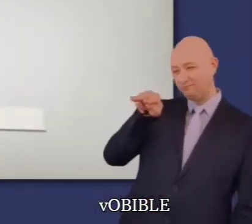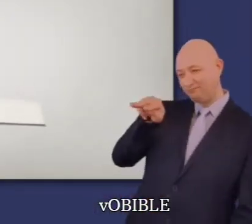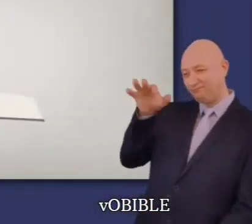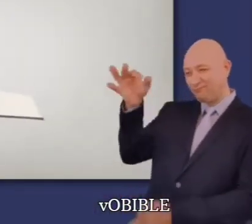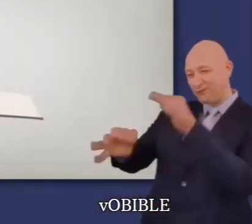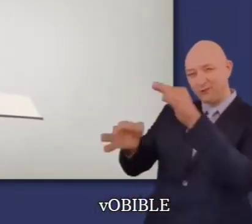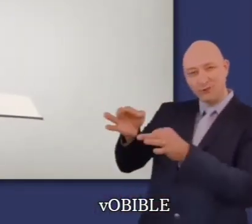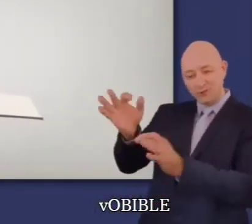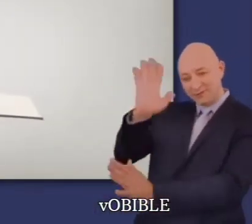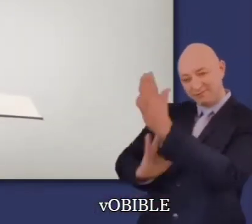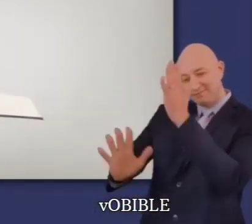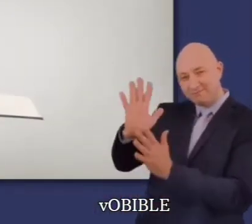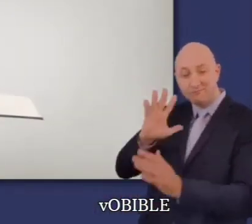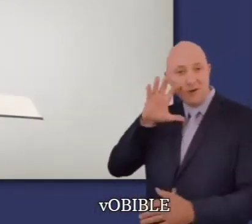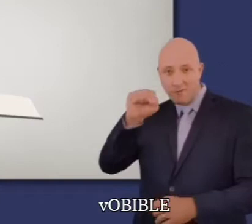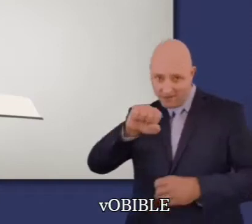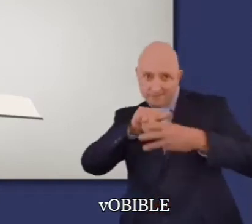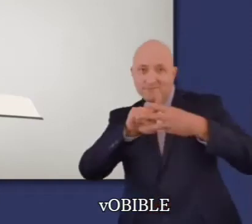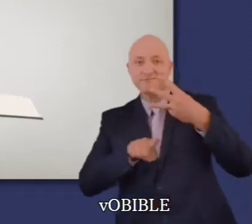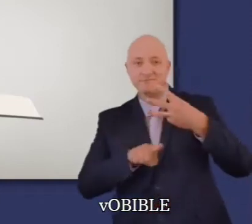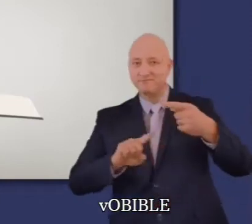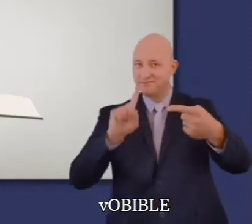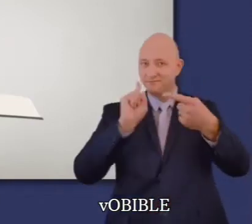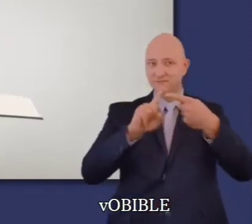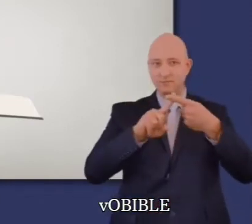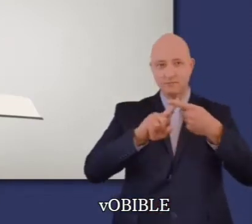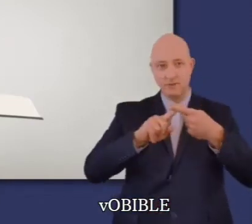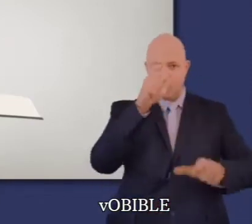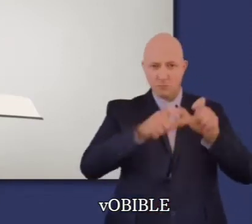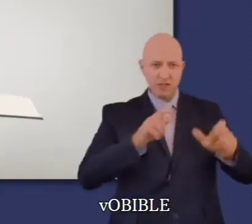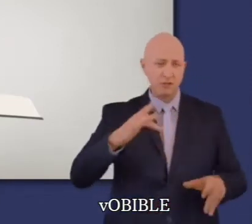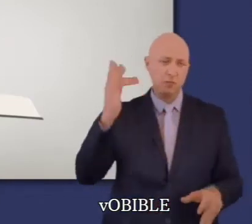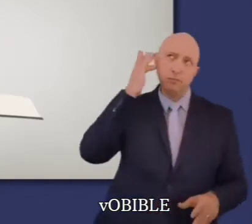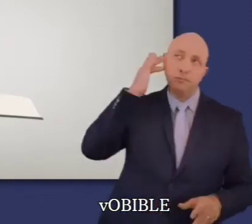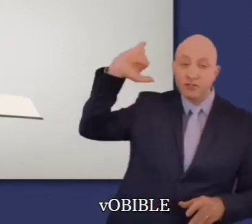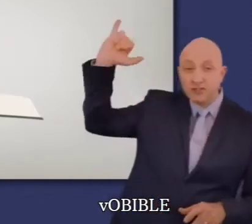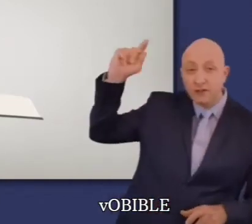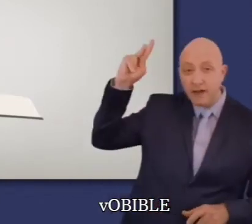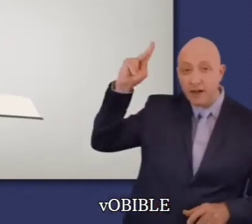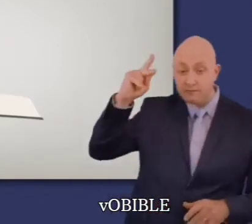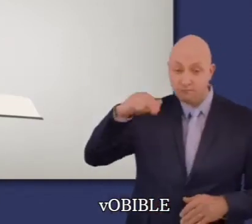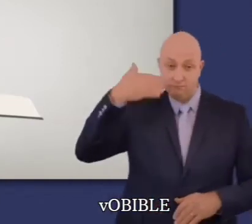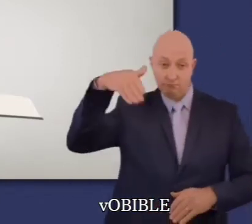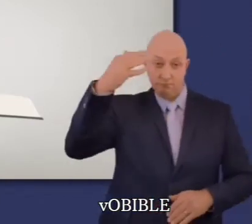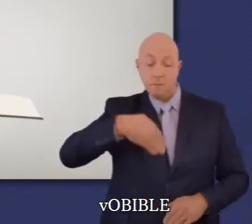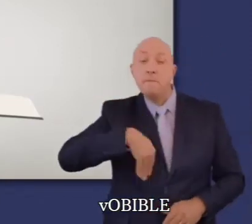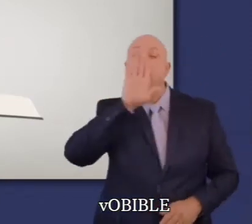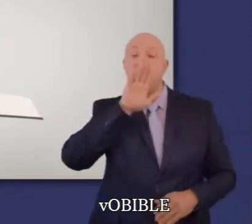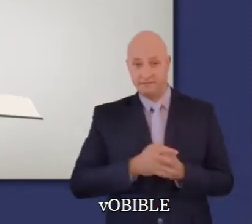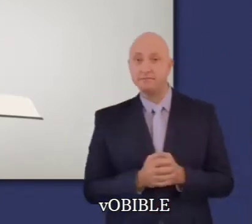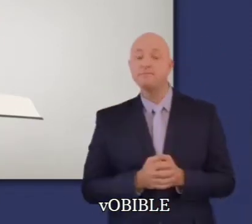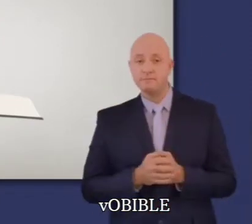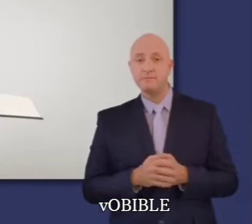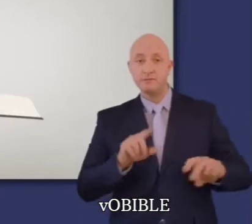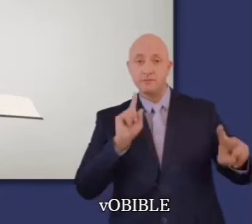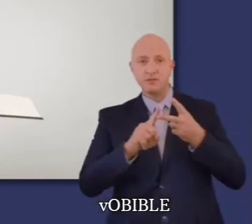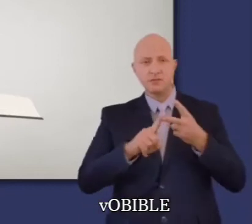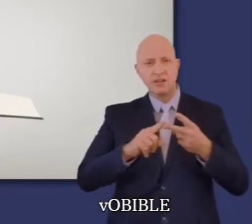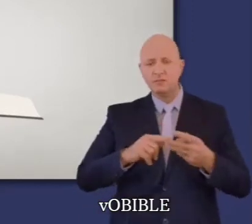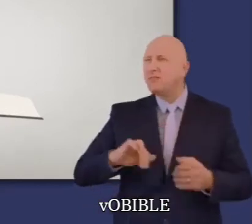Au chapitre 19 et 20, des Benjaminites de Gibéa commettent un crime sexuel contre la concubine d'un Lévite.